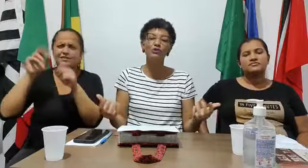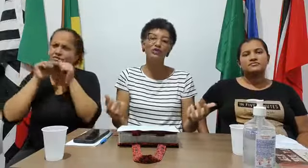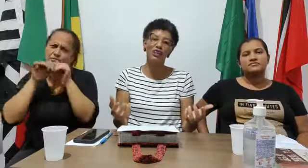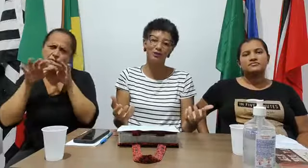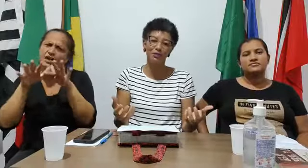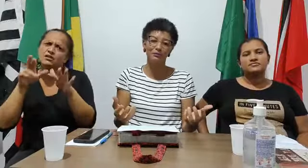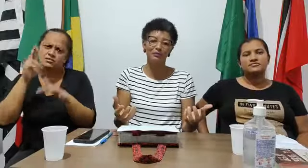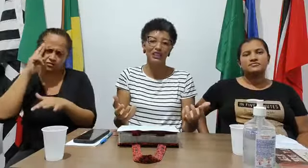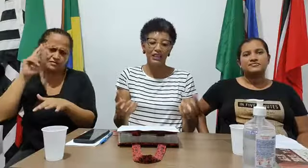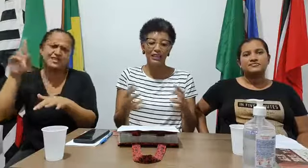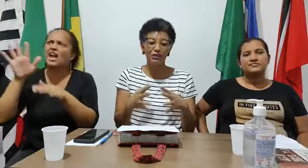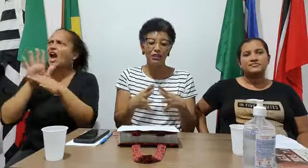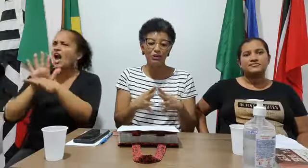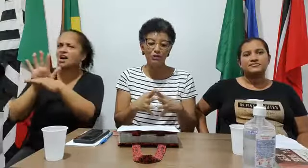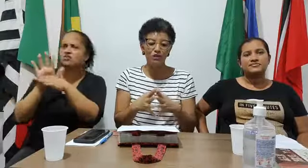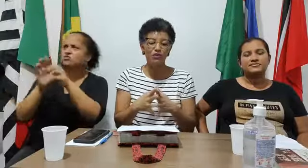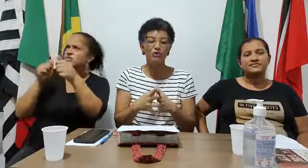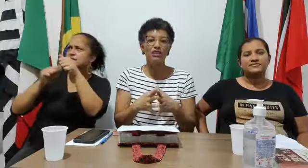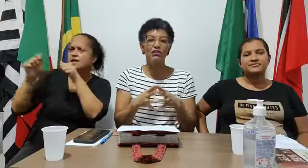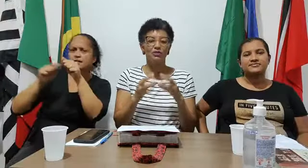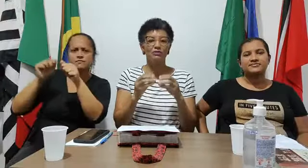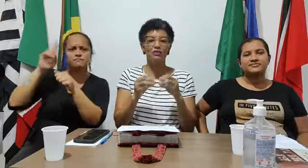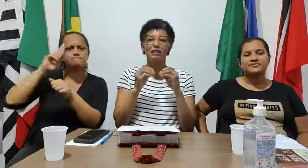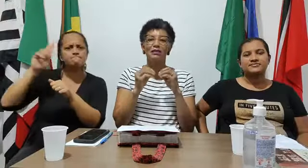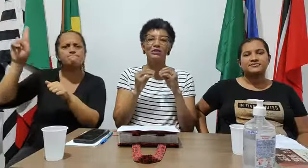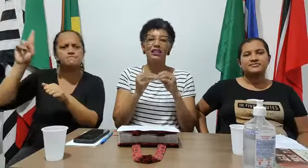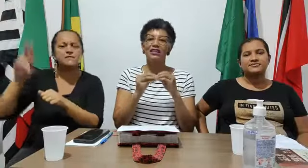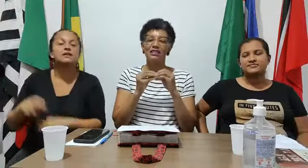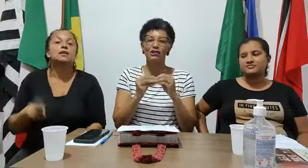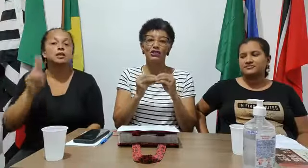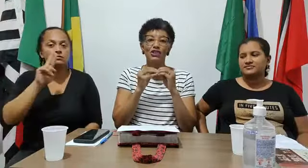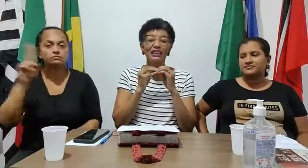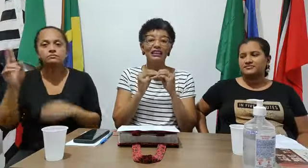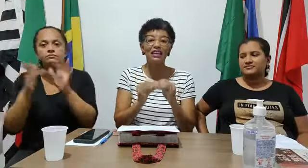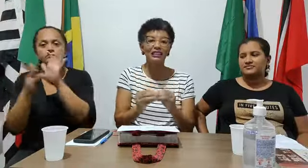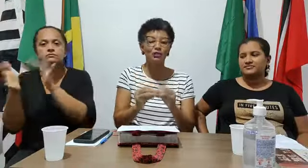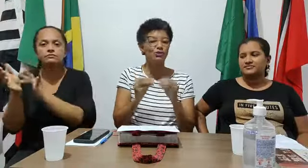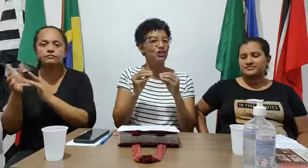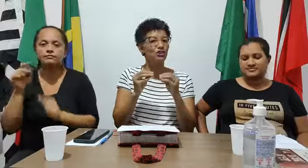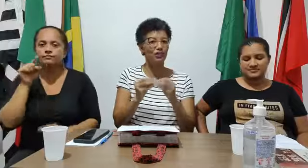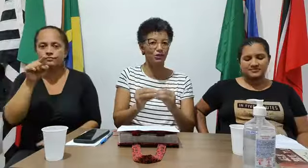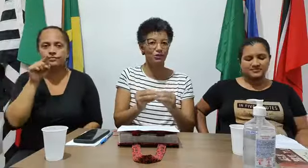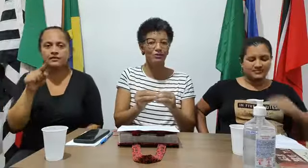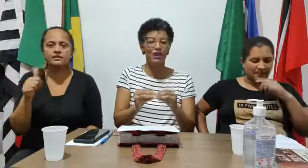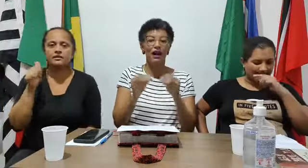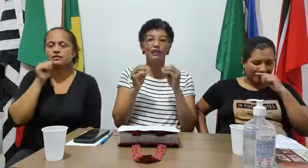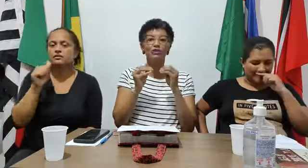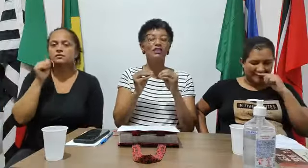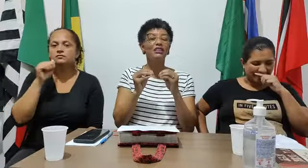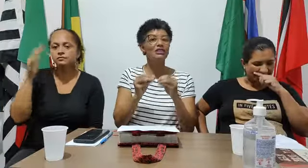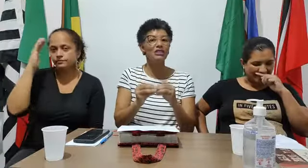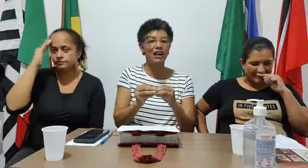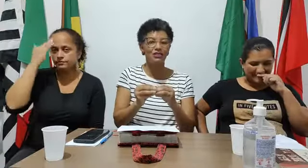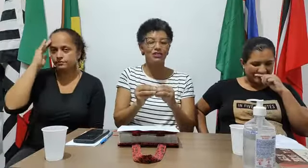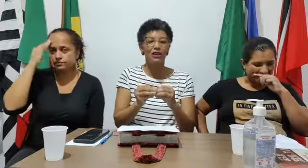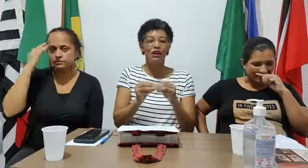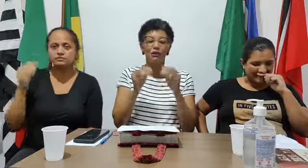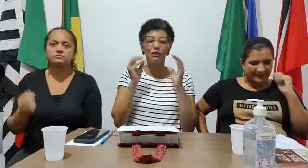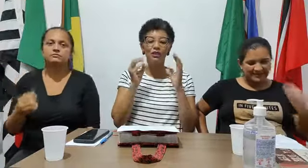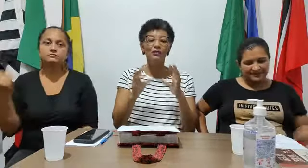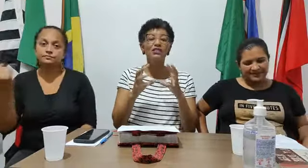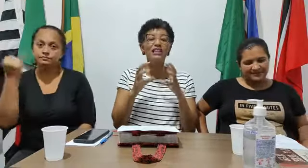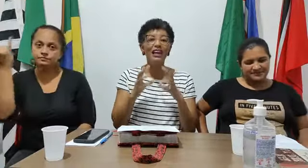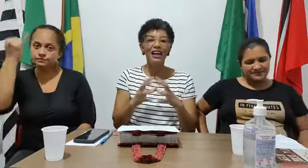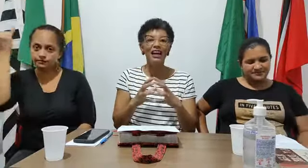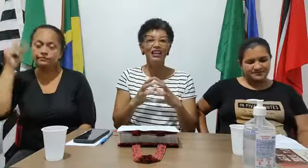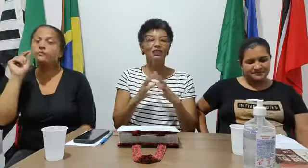coisas do Senhor. Então, em nome de Jesus Cristo, que você, mulher, esta noite, entenda o seu valor, a sua identidade. O